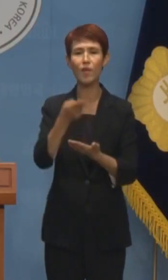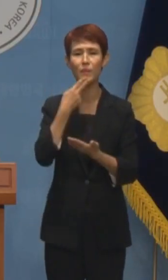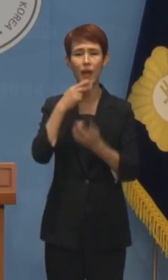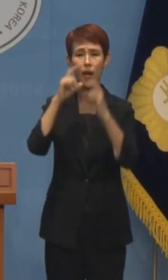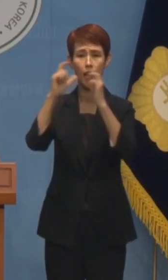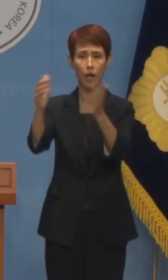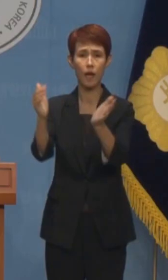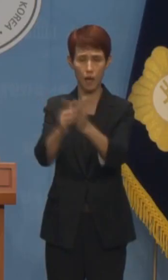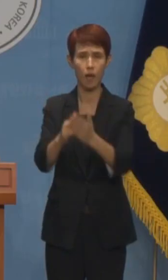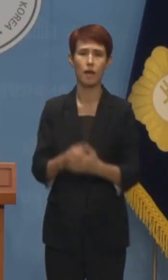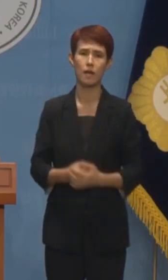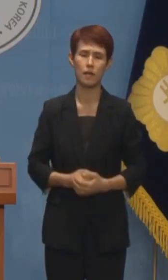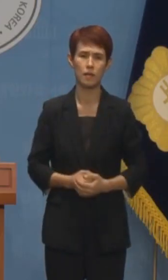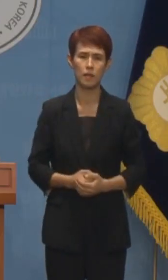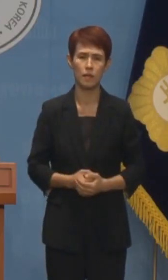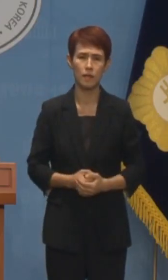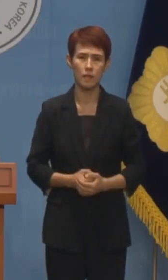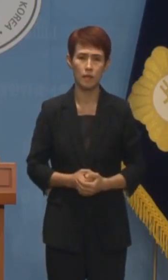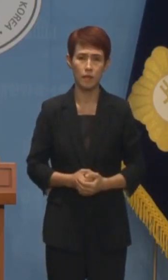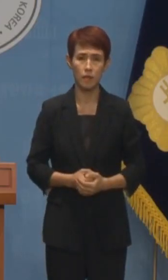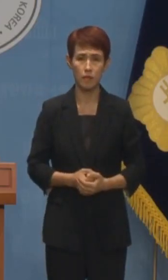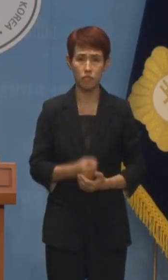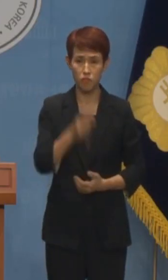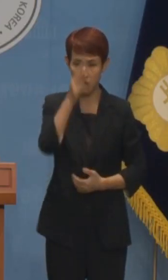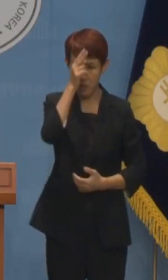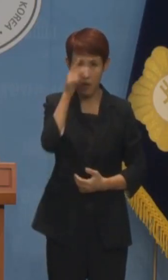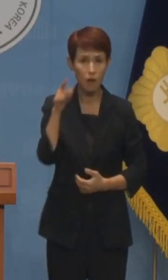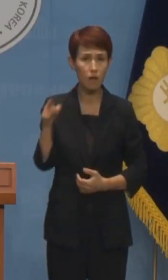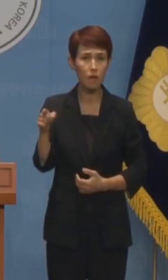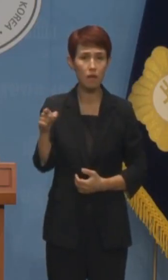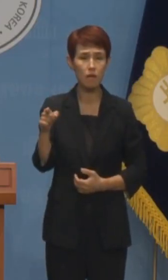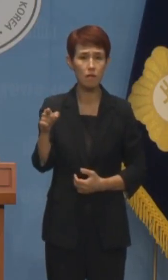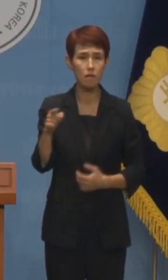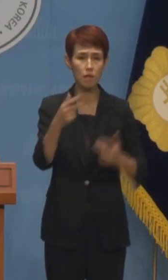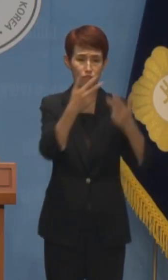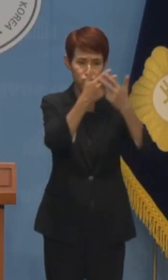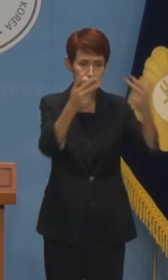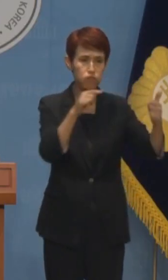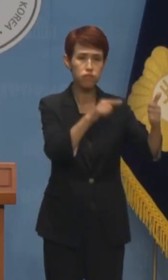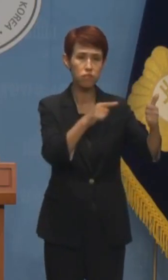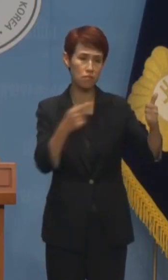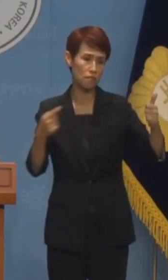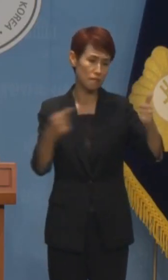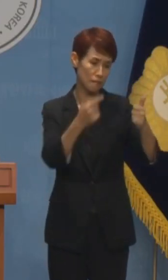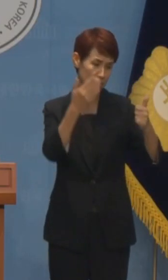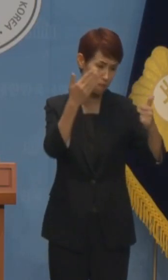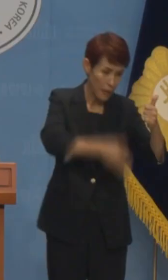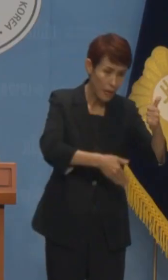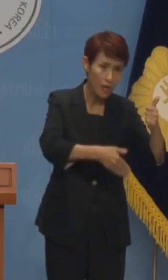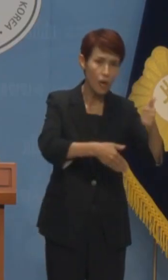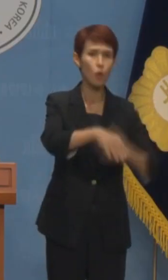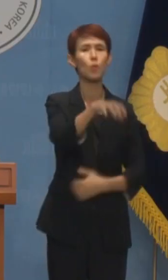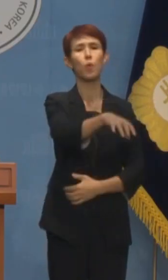처분을 내렸습니다. 수사기관이 제1야당 대표를 살해하려